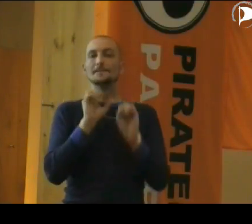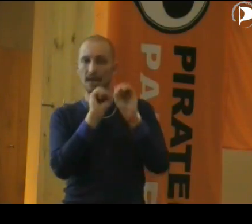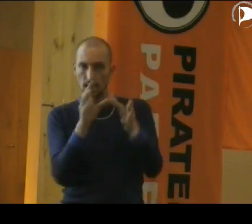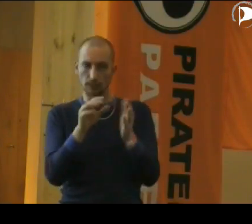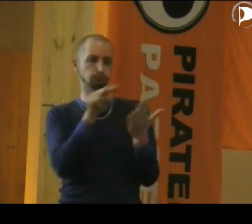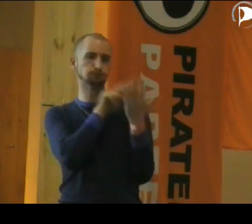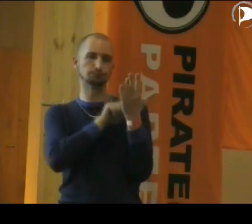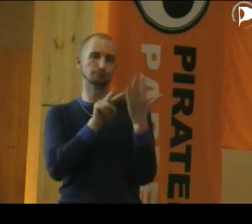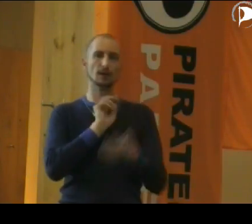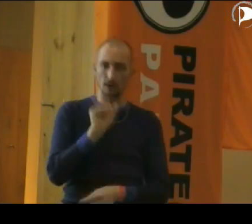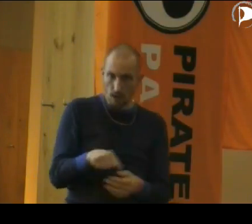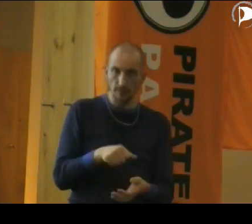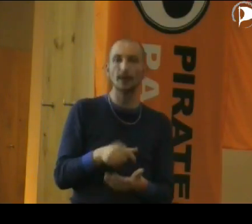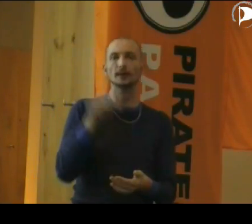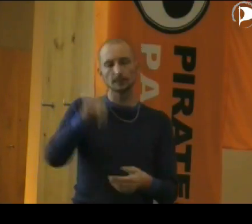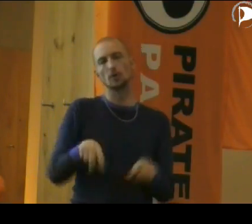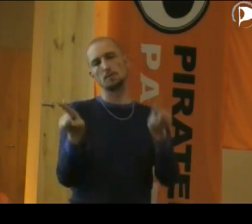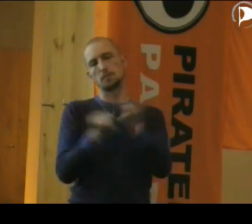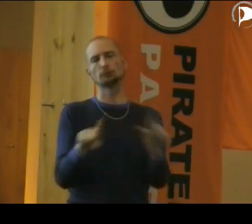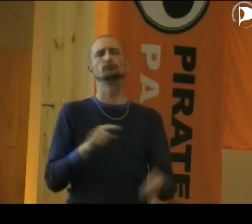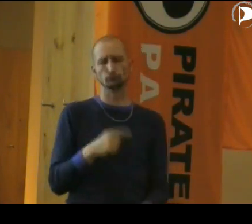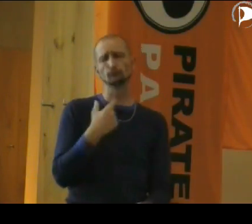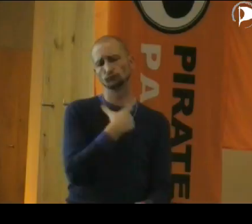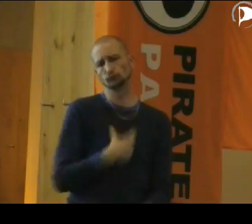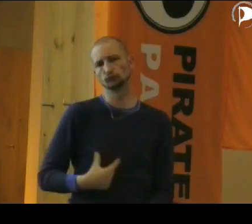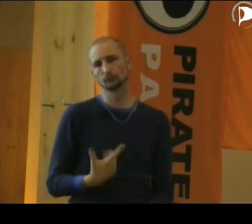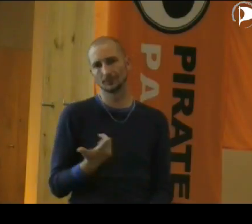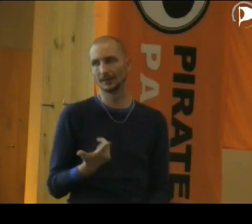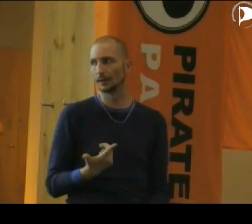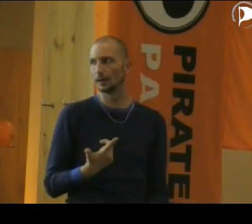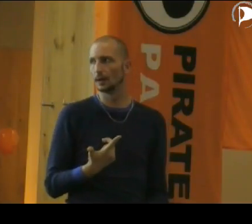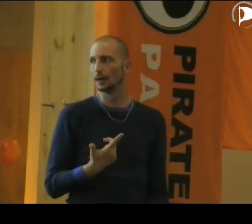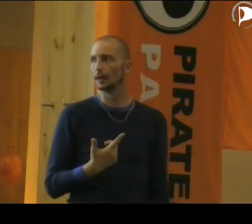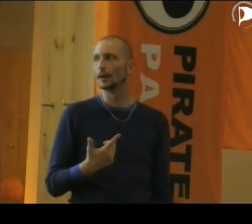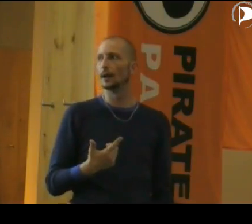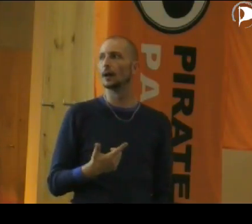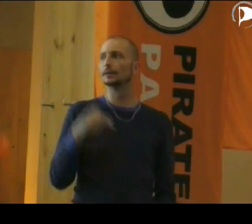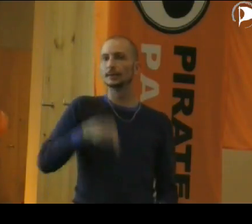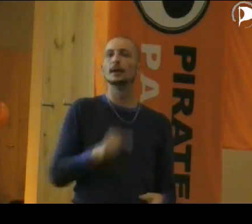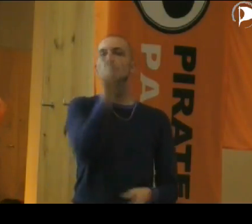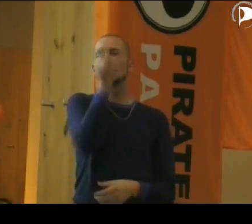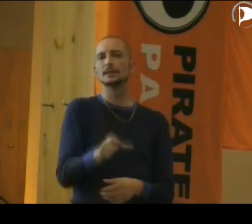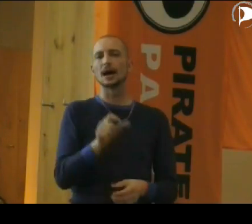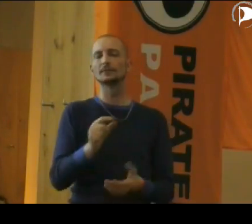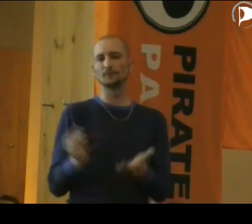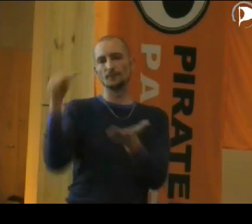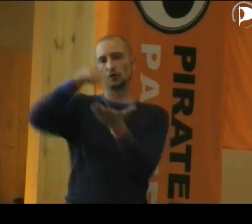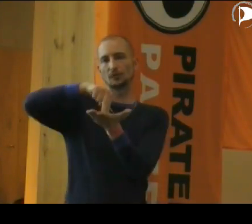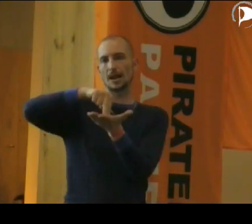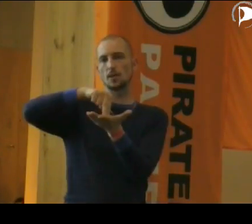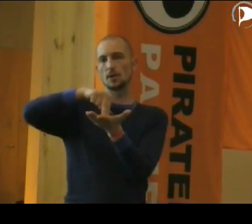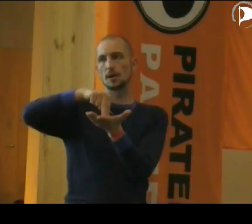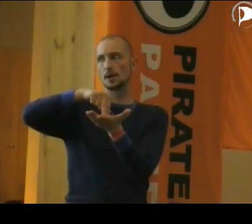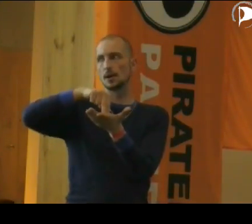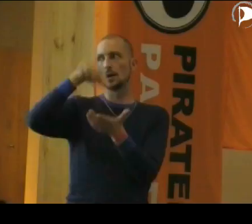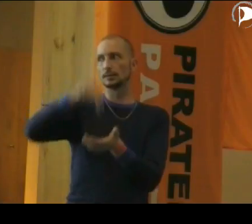ist das beste beispiel ja ich darf sind ja keine daten vorstellung schon gefragt wann denn da